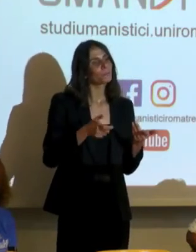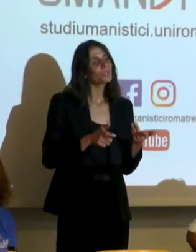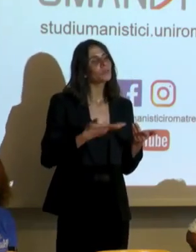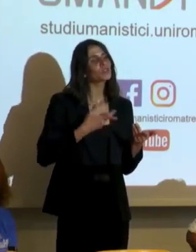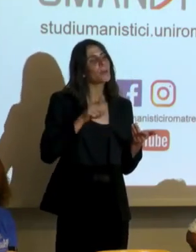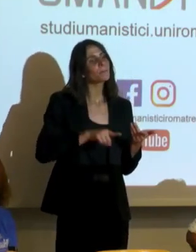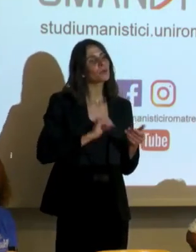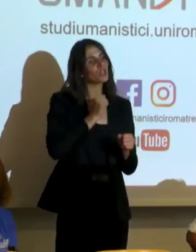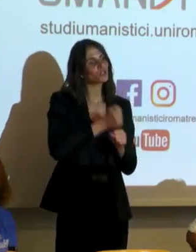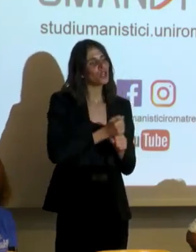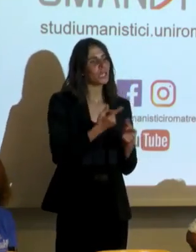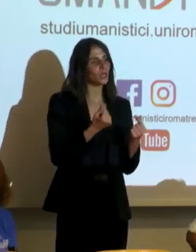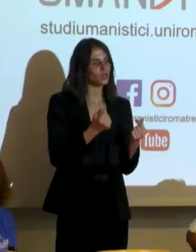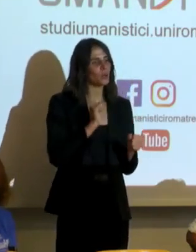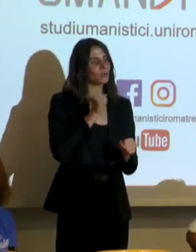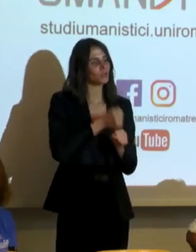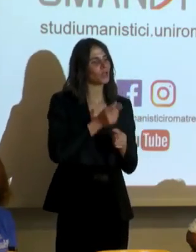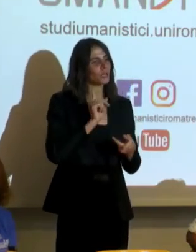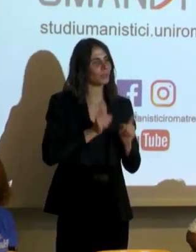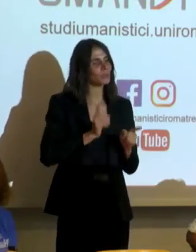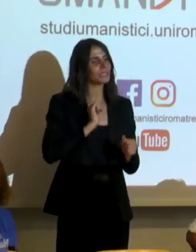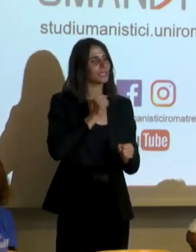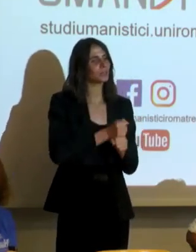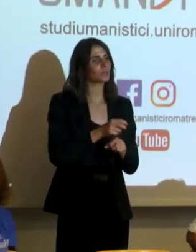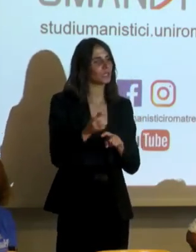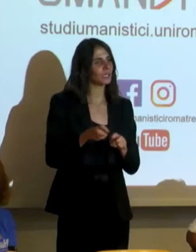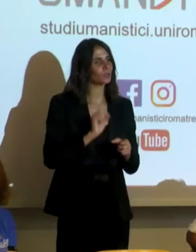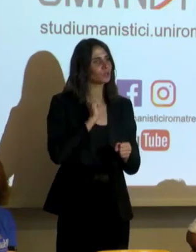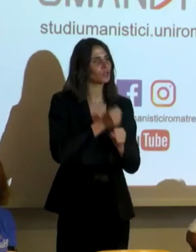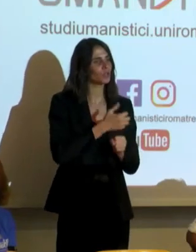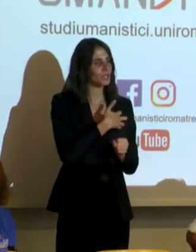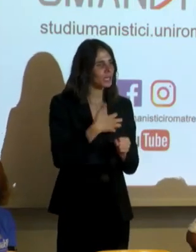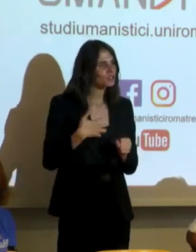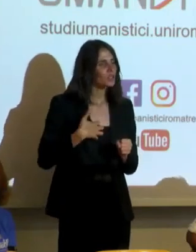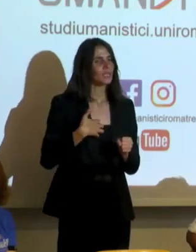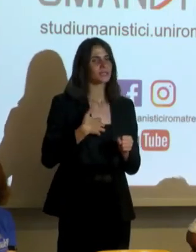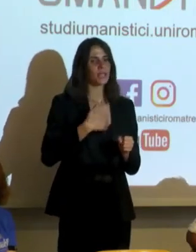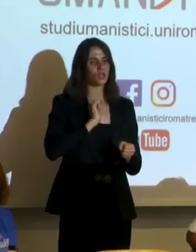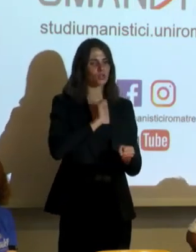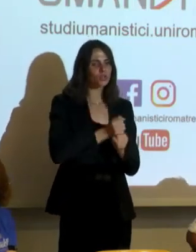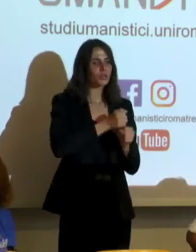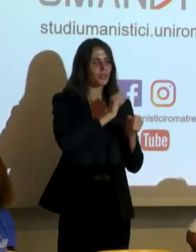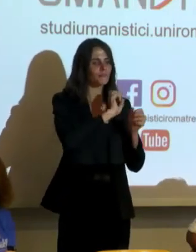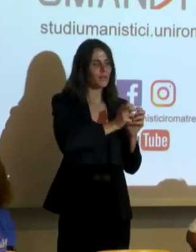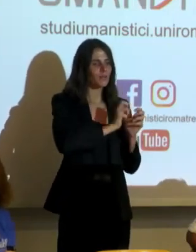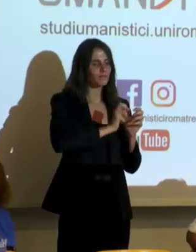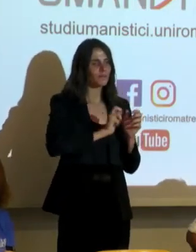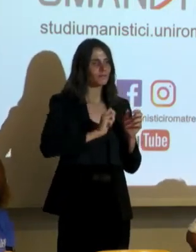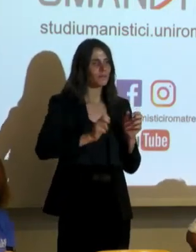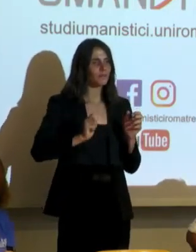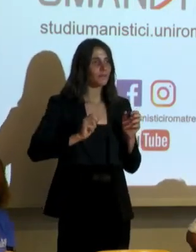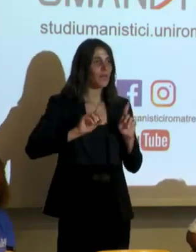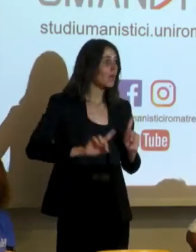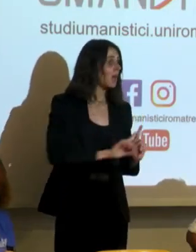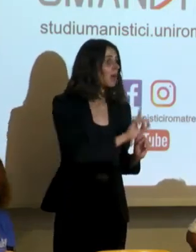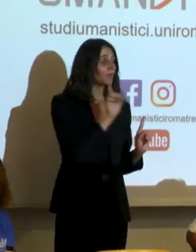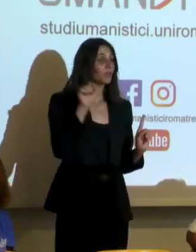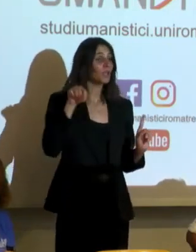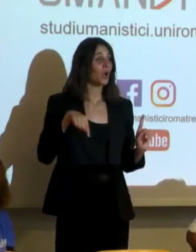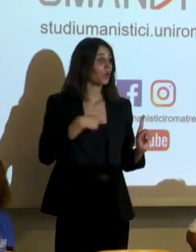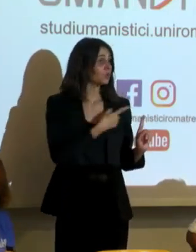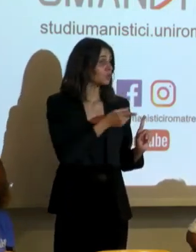storie politiche, c'è la storia dell'agricoltura, la storia della scienza, cioè ci sono delle storie che nessuno di voi fino ad adesso ha